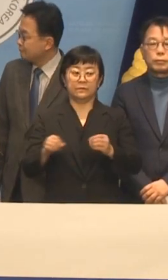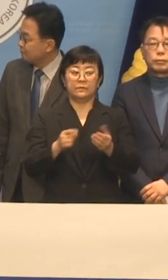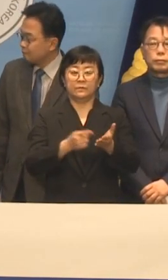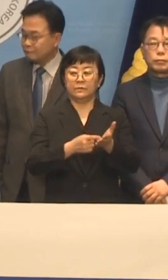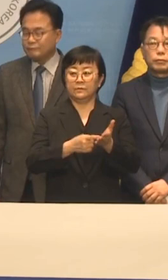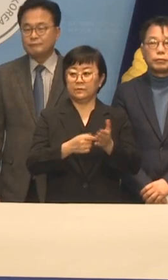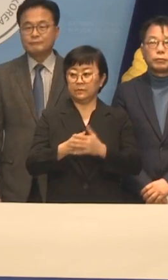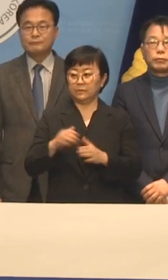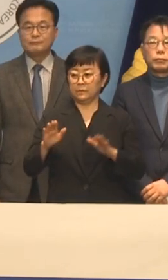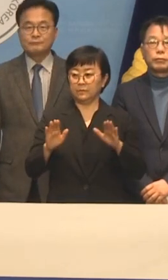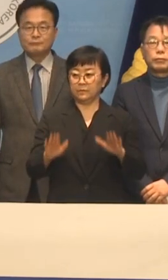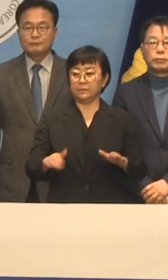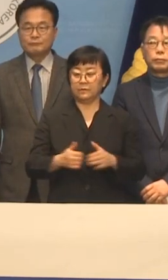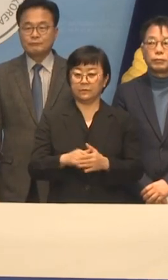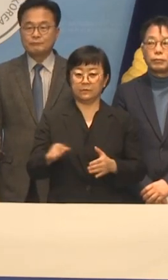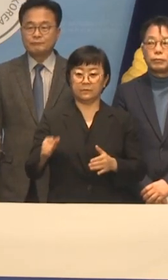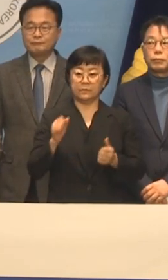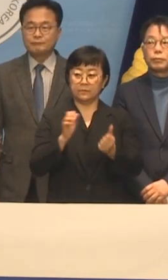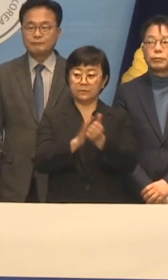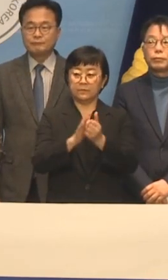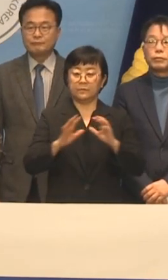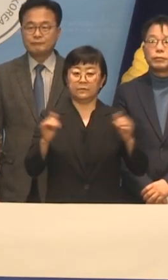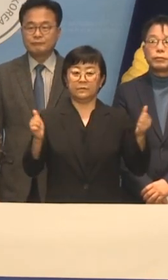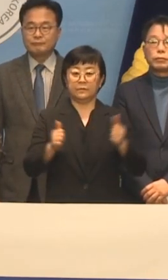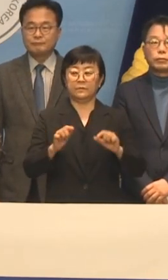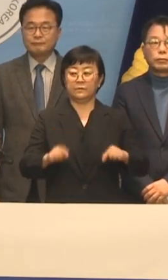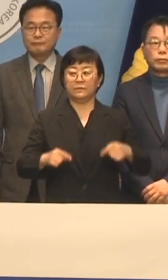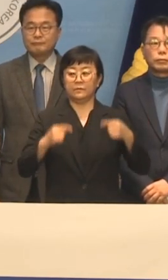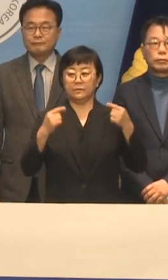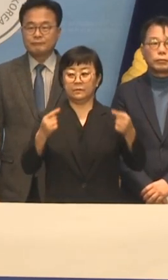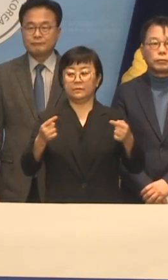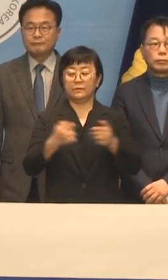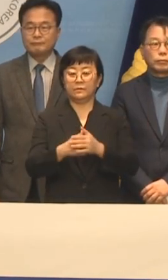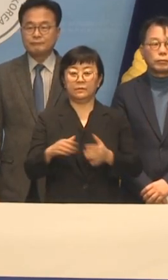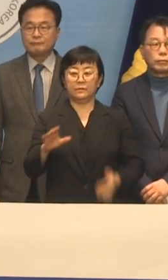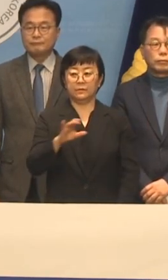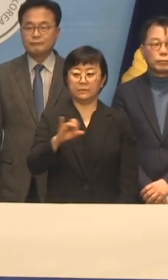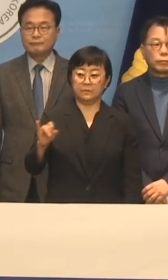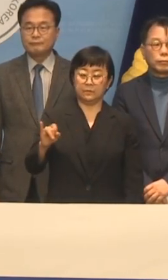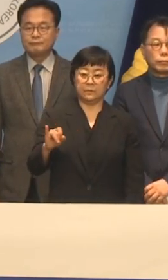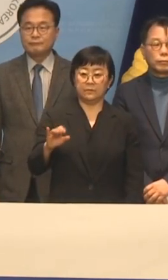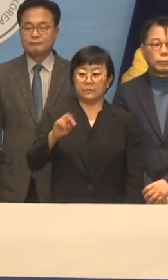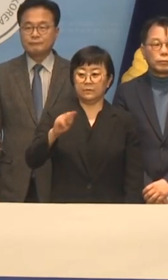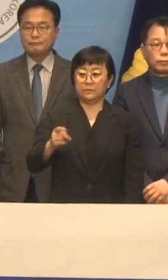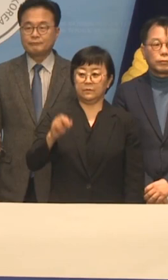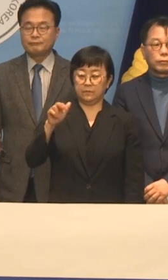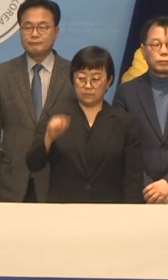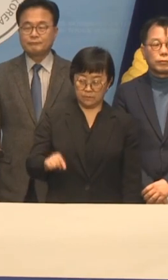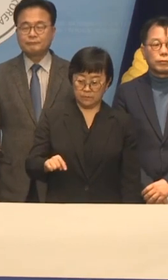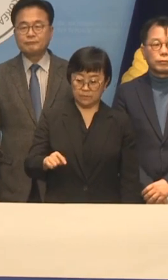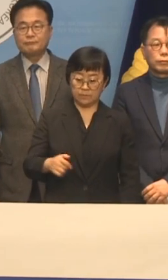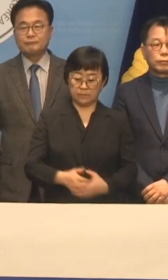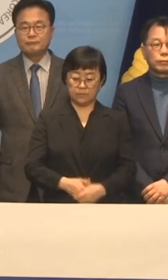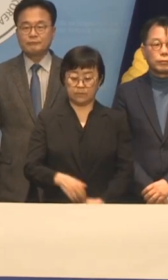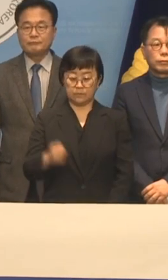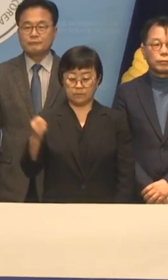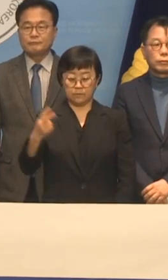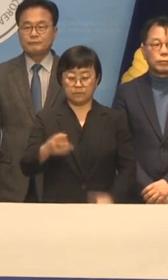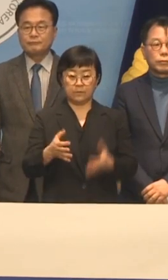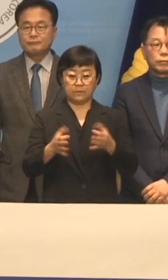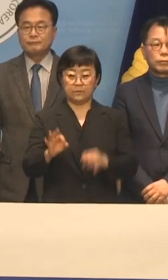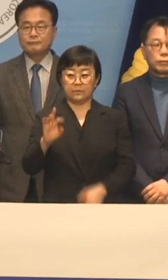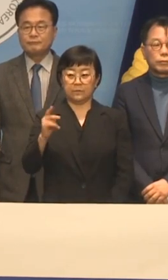네, 그리고 오늘도 든든하게 의원님들 많이 해주셨는데요. 예, 이동주 의원님,